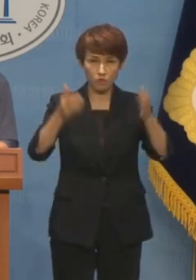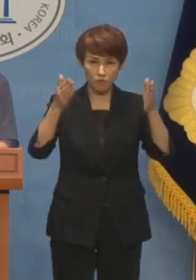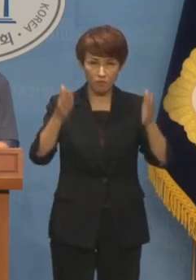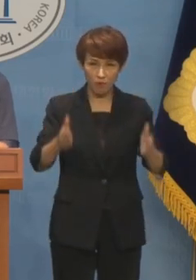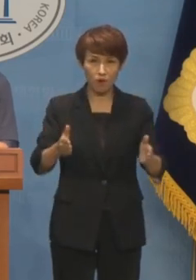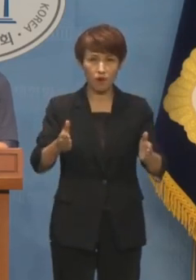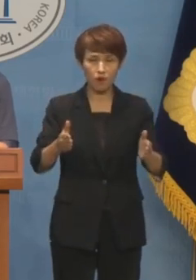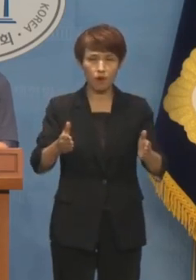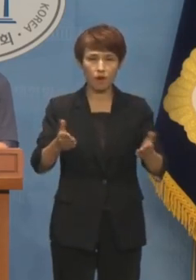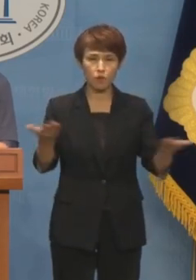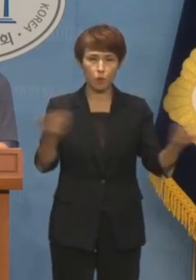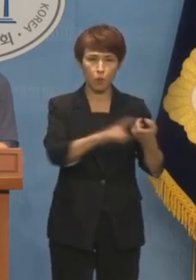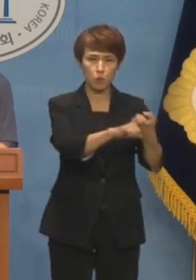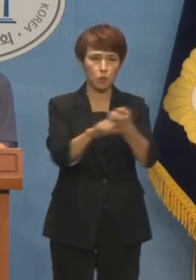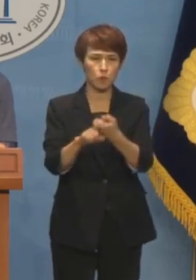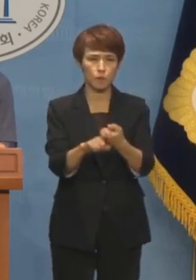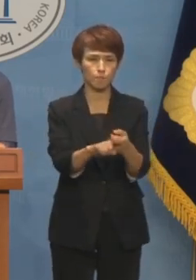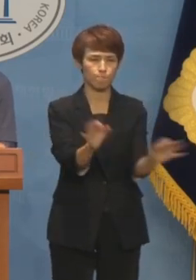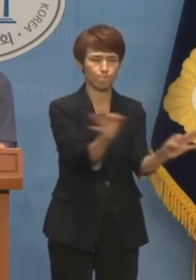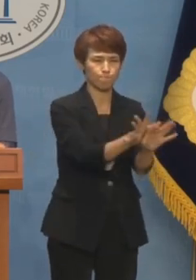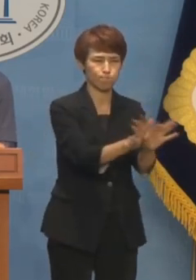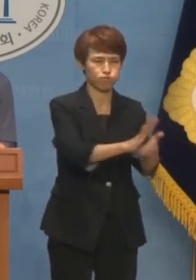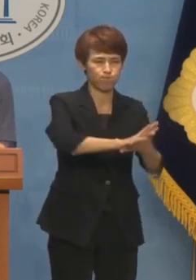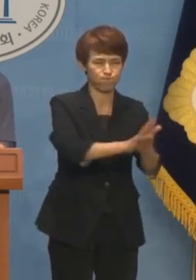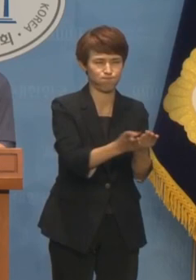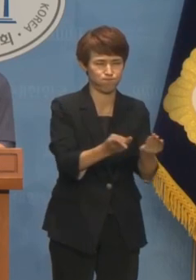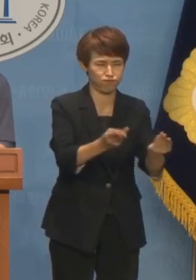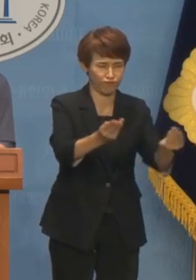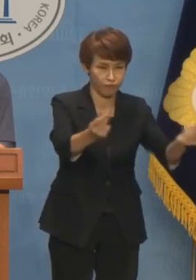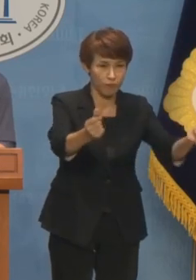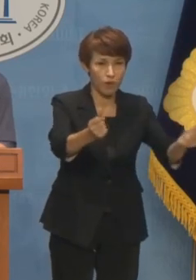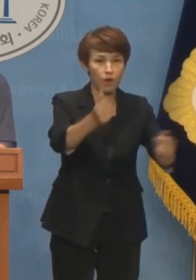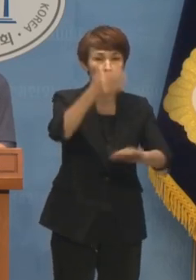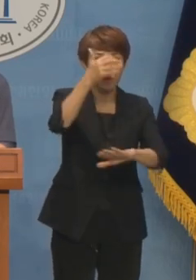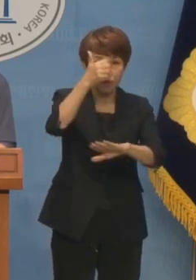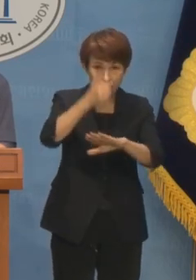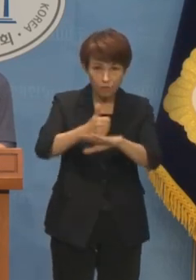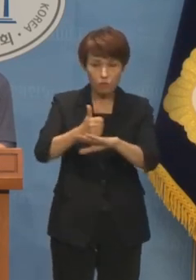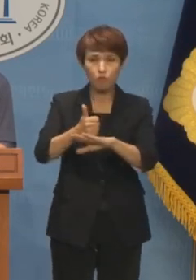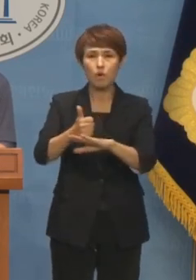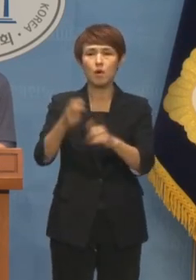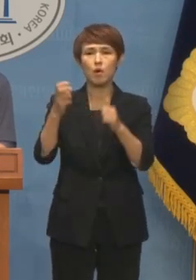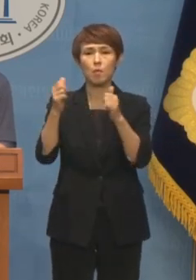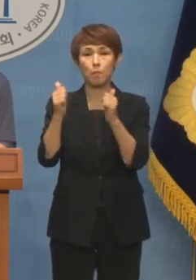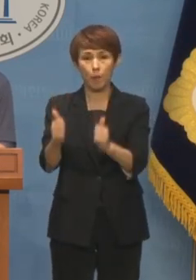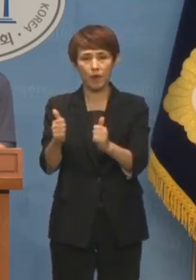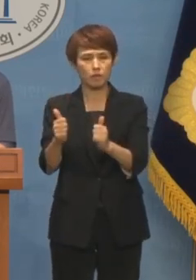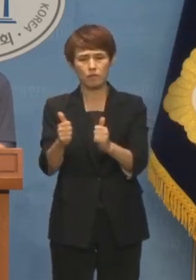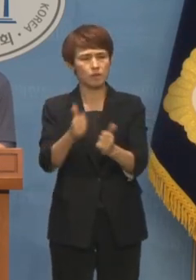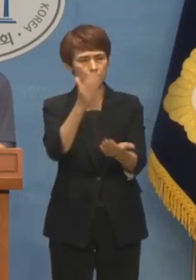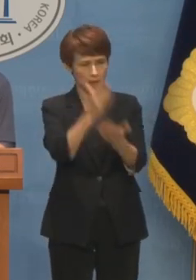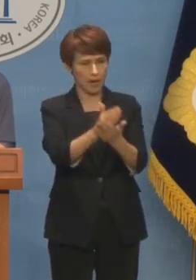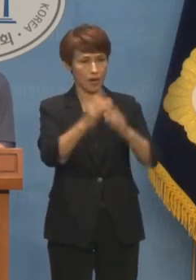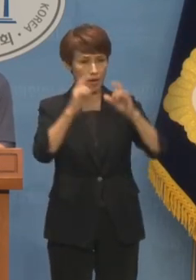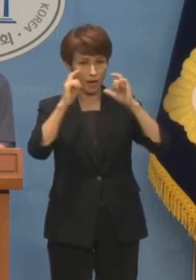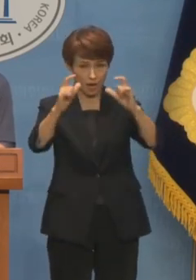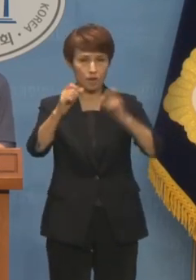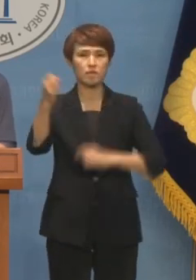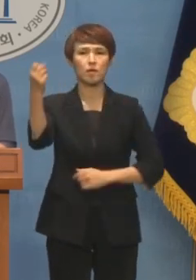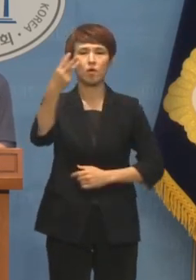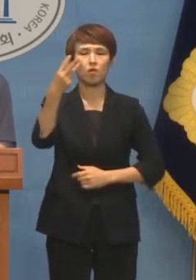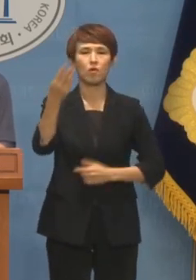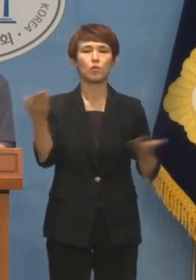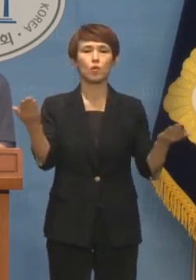노골적인 노조 와해 공작이 결국 법원의 제지를 받고 나서야 삼성은 마지못해 노동